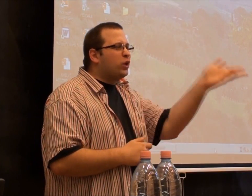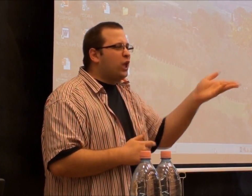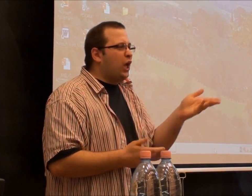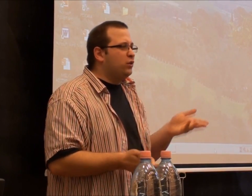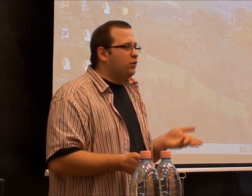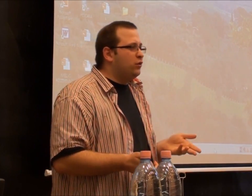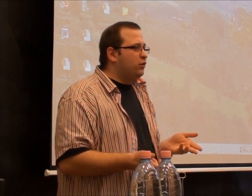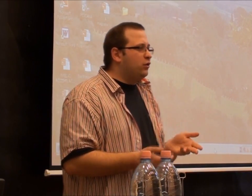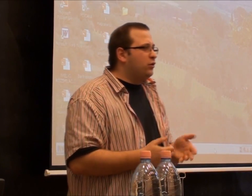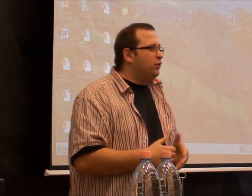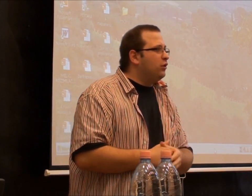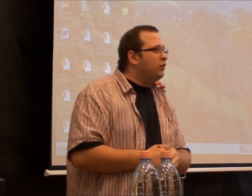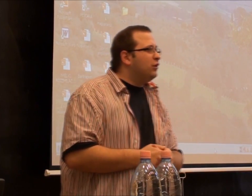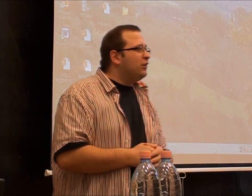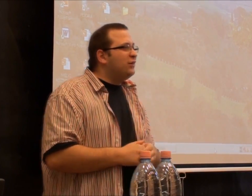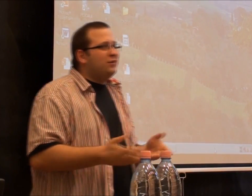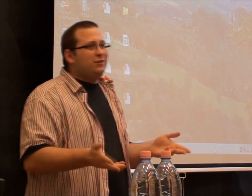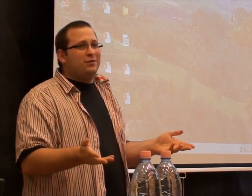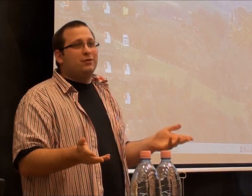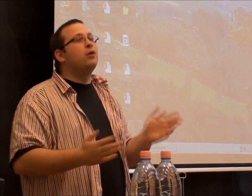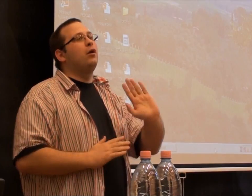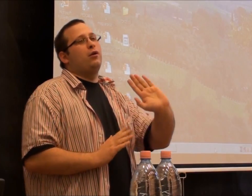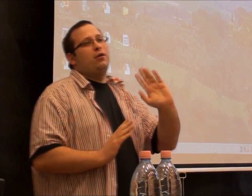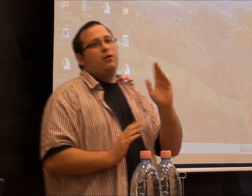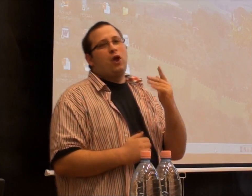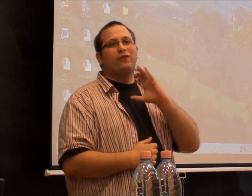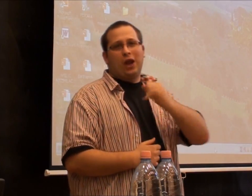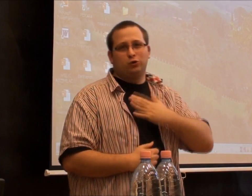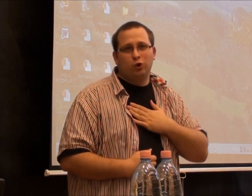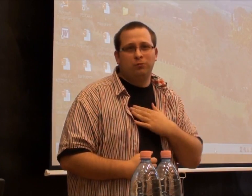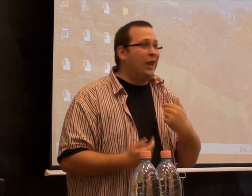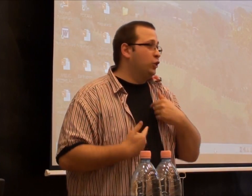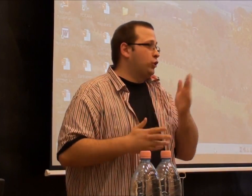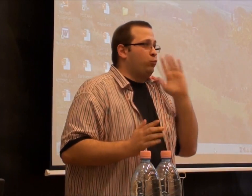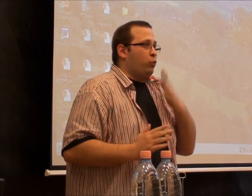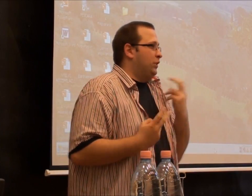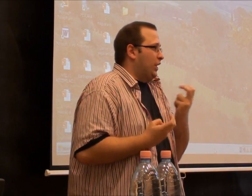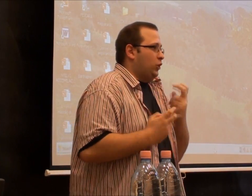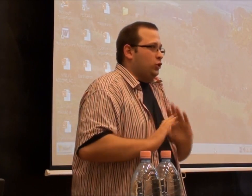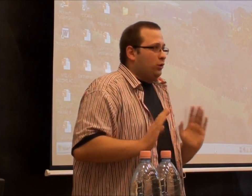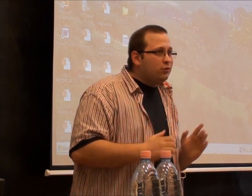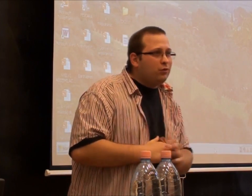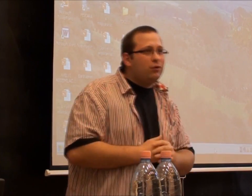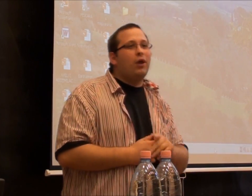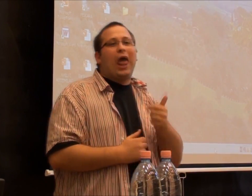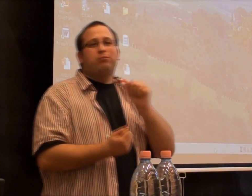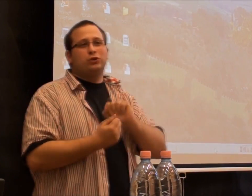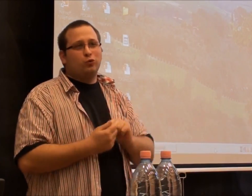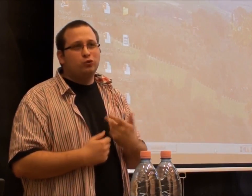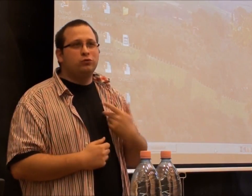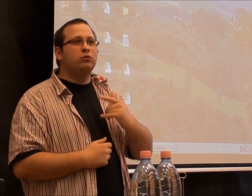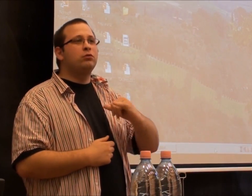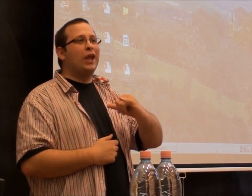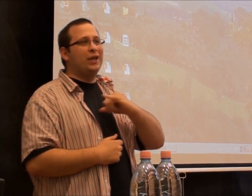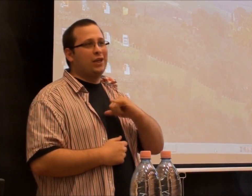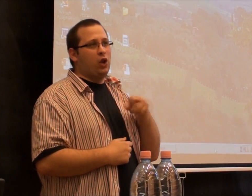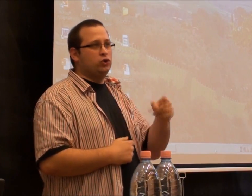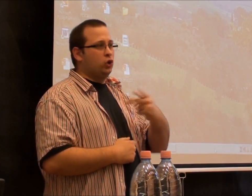mit keres egy sikert hallgató klasszika filológia szakon? Az a válasz, hogy én sem tudom, mit keresek ott. Egy biztos,